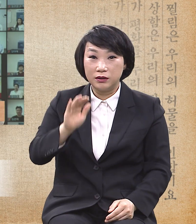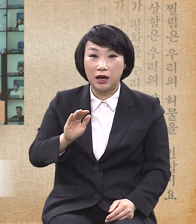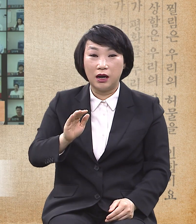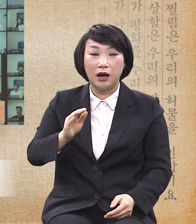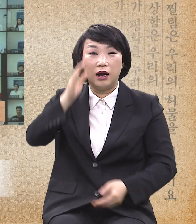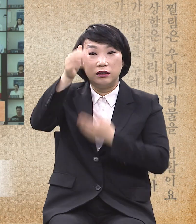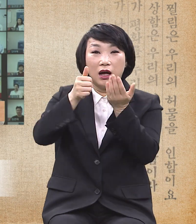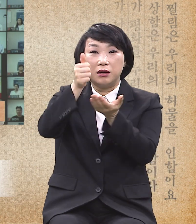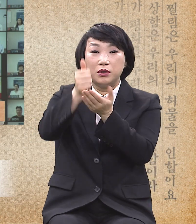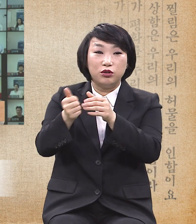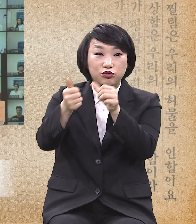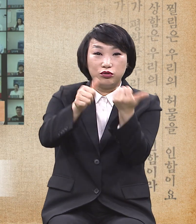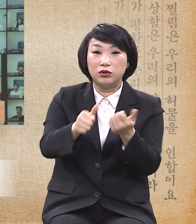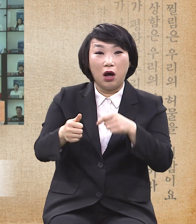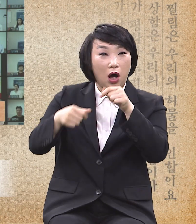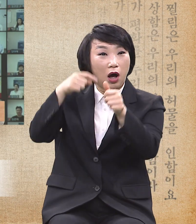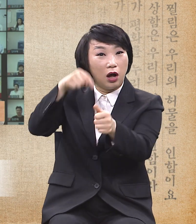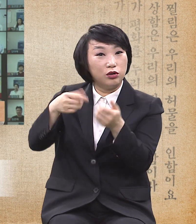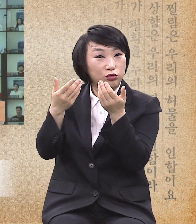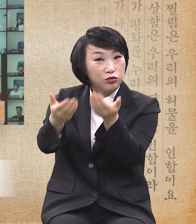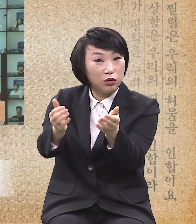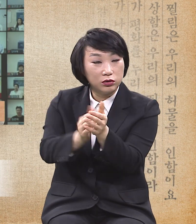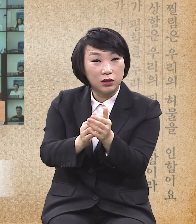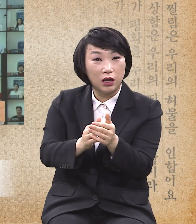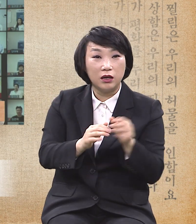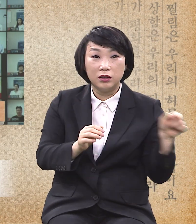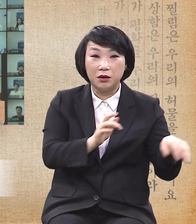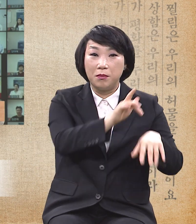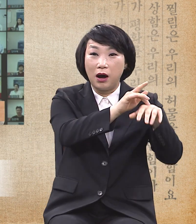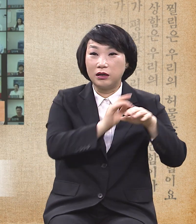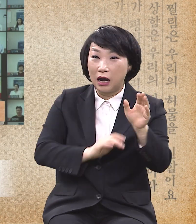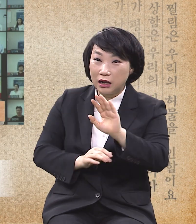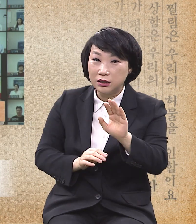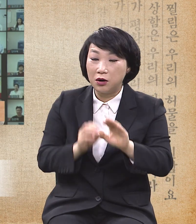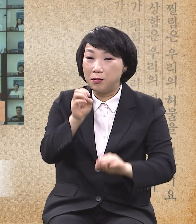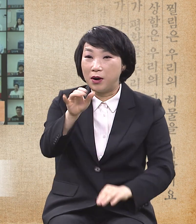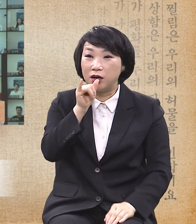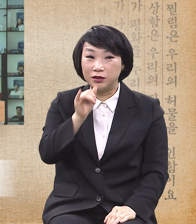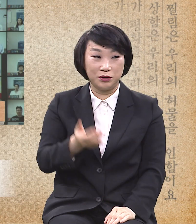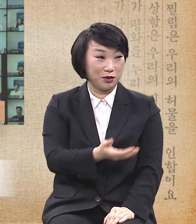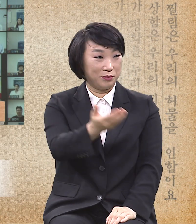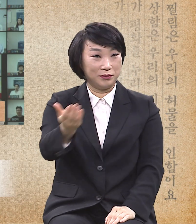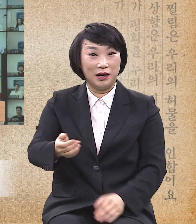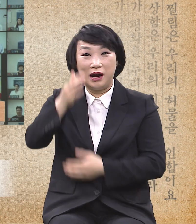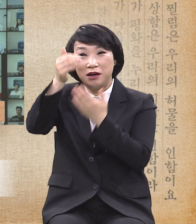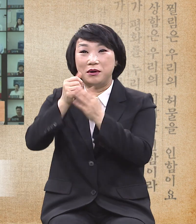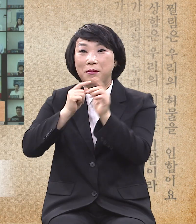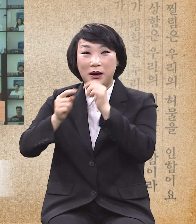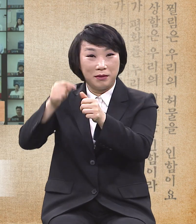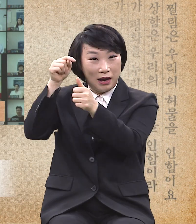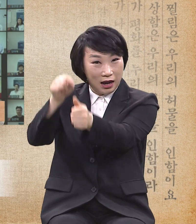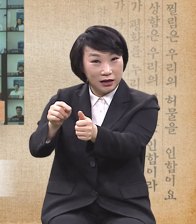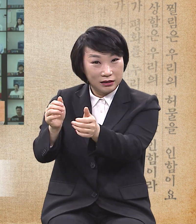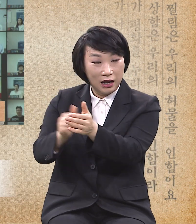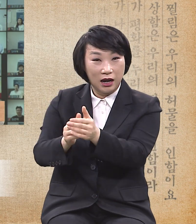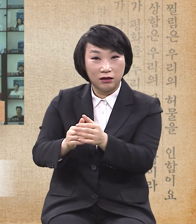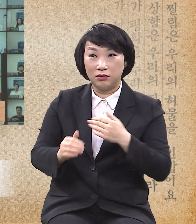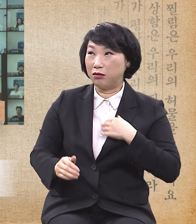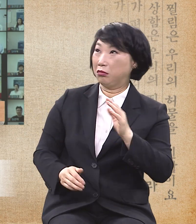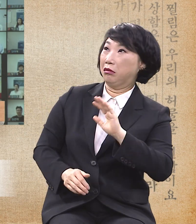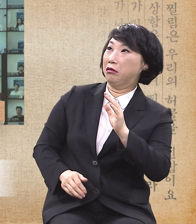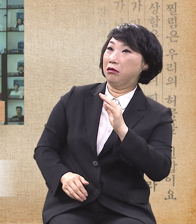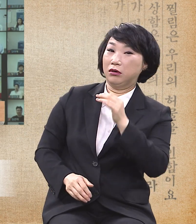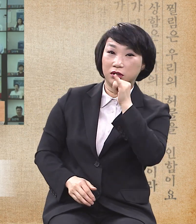하나님은 죽는다는데 아니라는 겁니다. 여러분, 하나님 말씀은 하라는데 못하겠다는